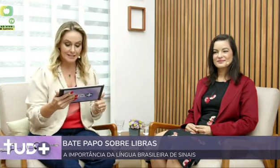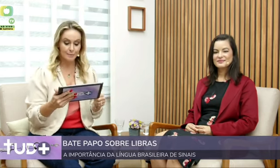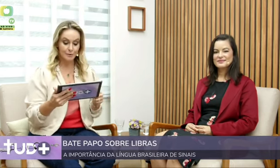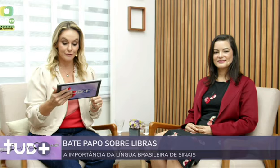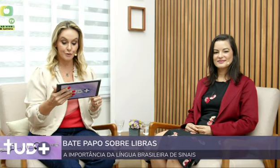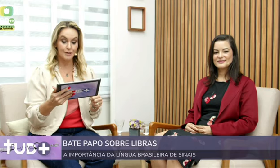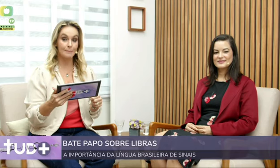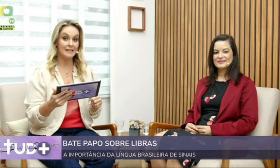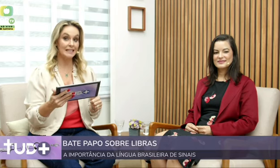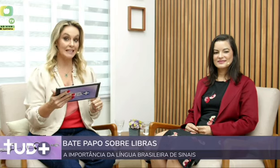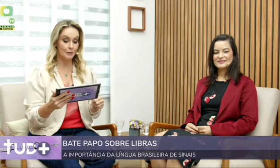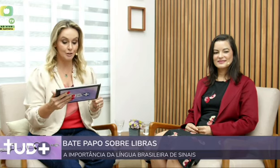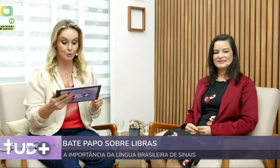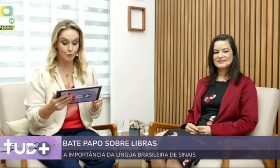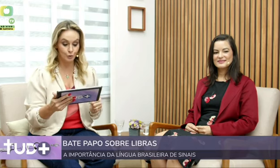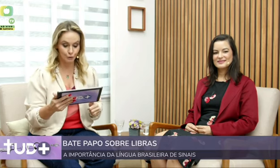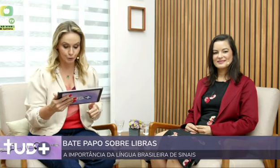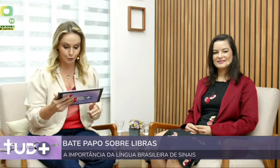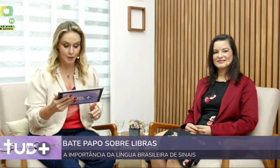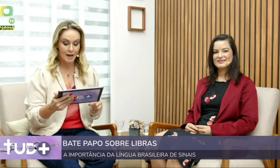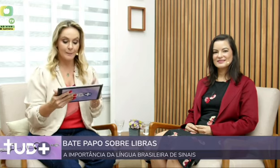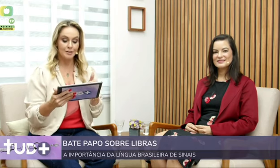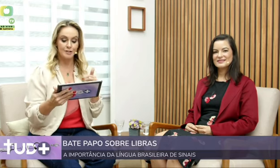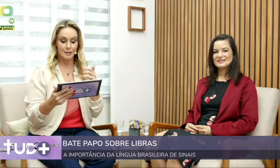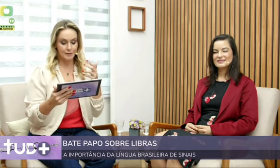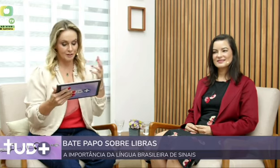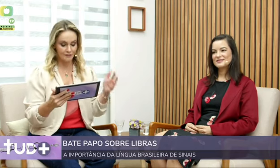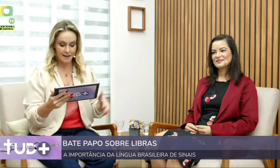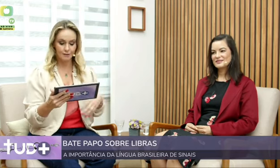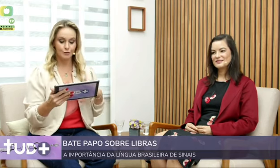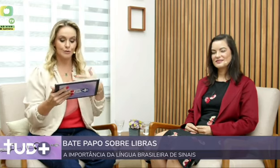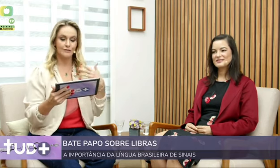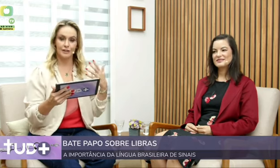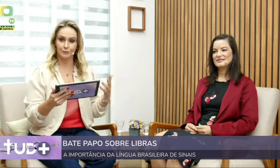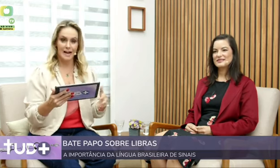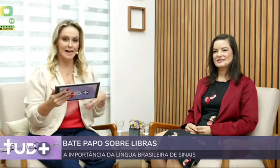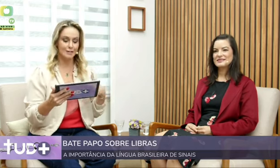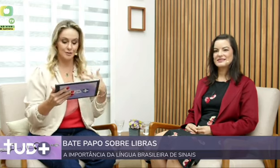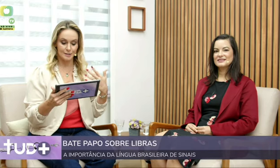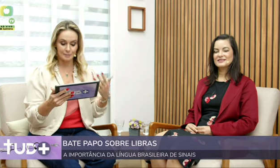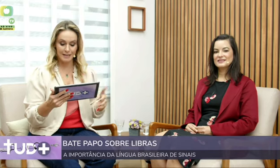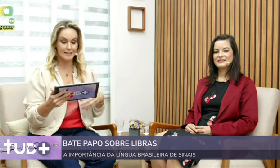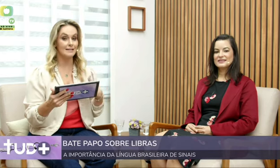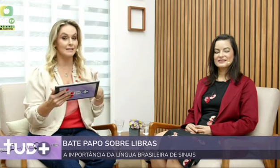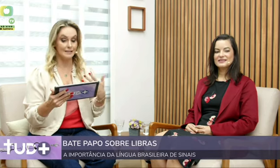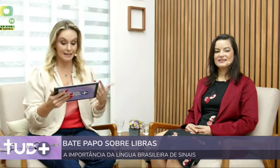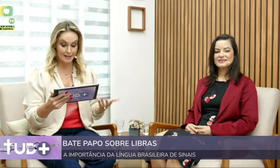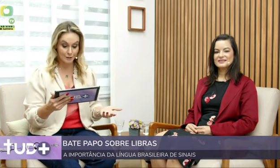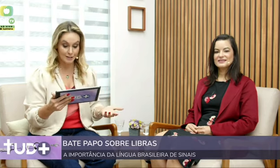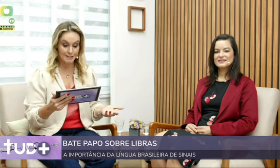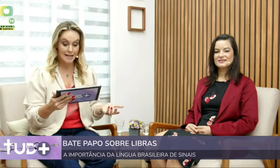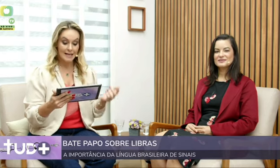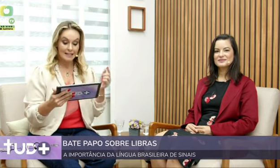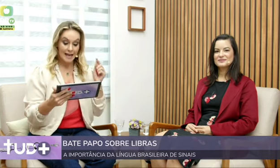Libras e professora bilíngue de surdos. Participa de eventos em faculdades, empresas, igrejas.